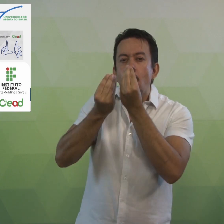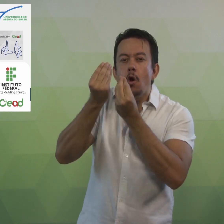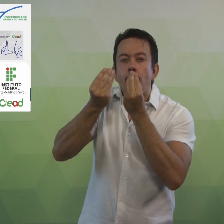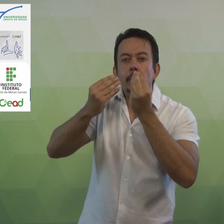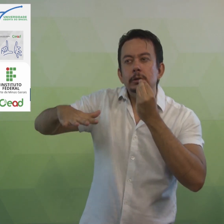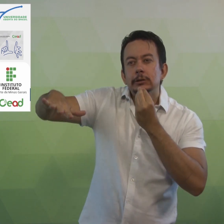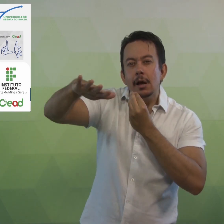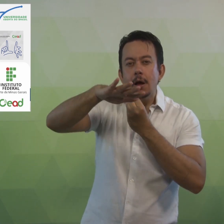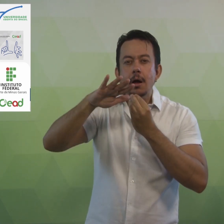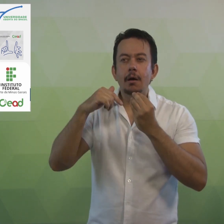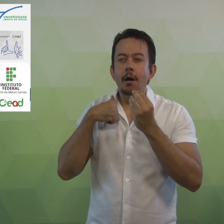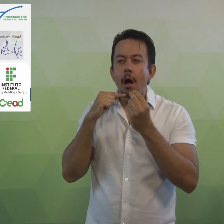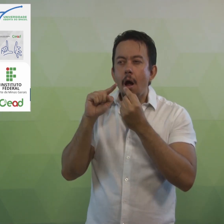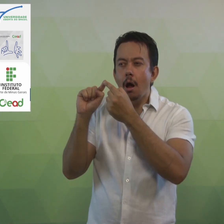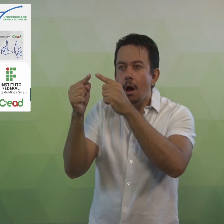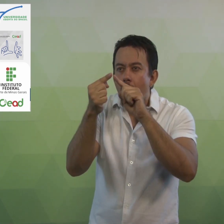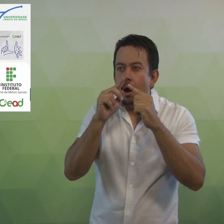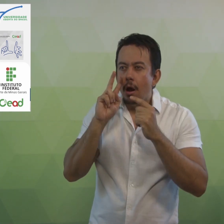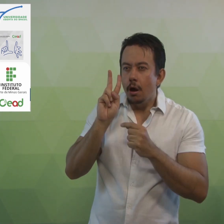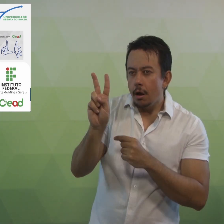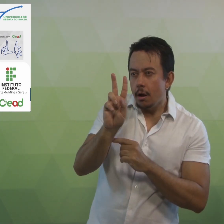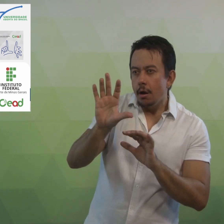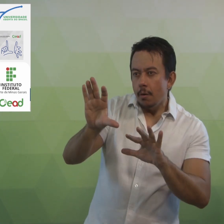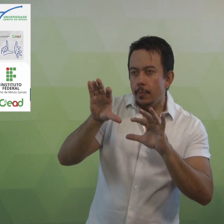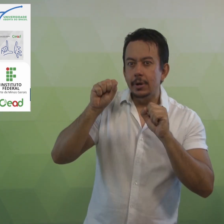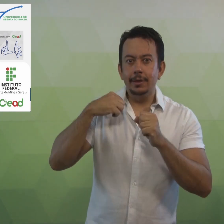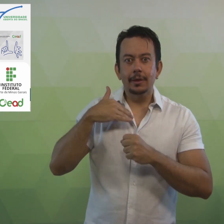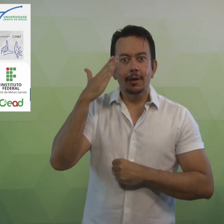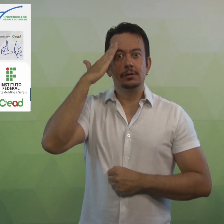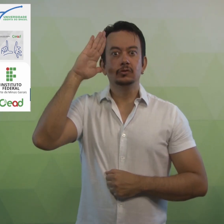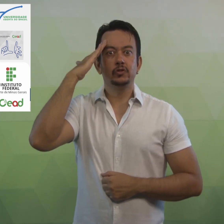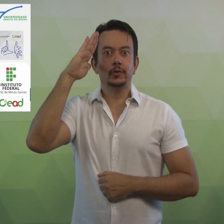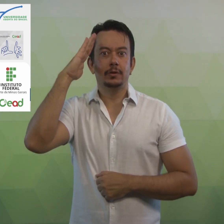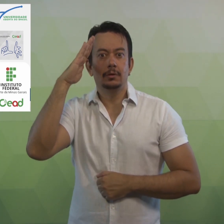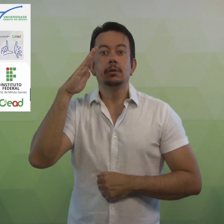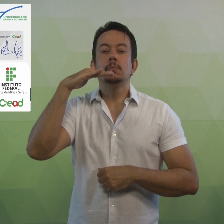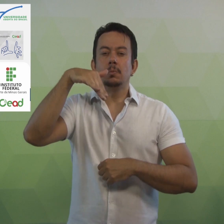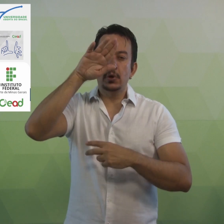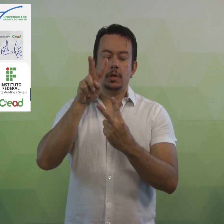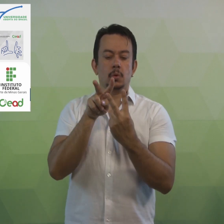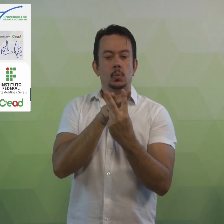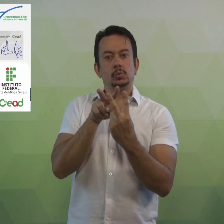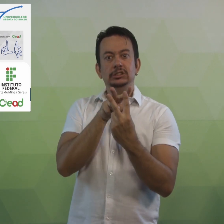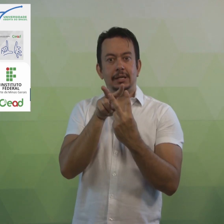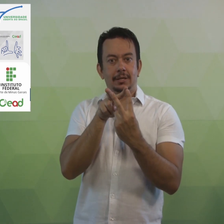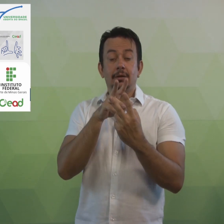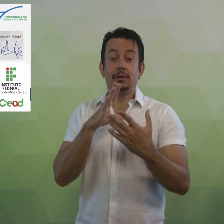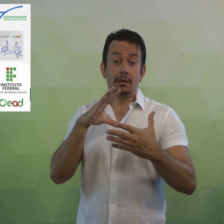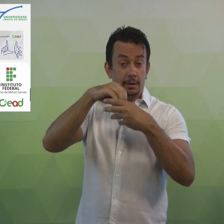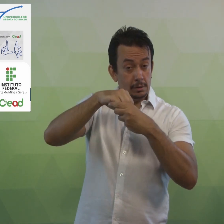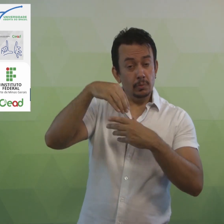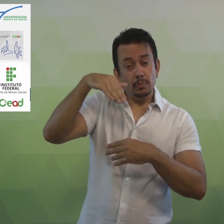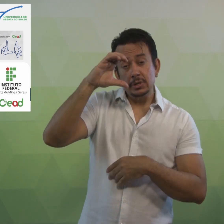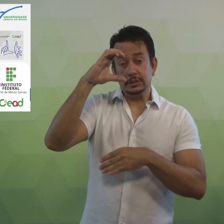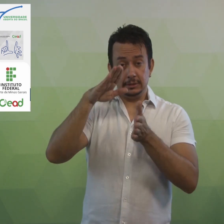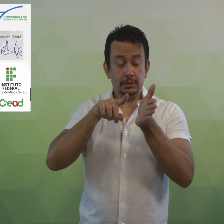essas informações, você vai criando um conteúdo ali na sua mente de observações, de